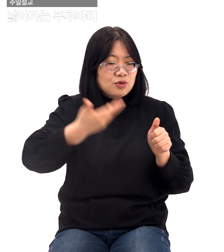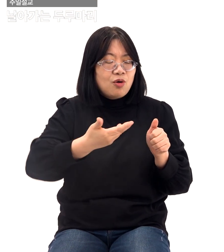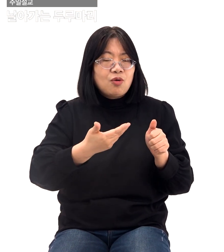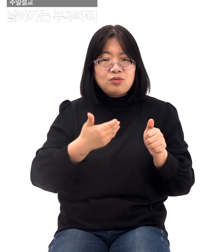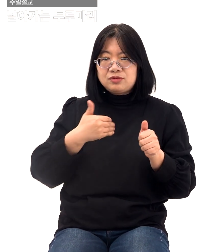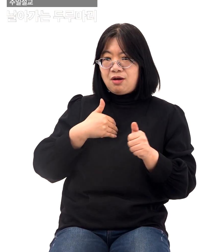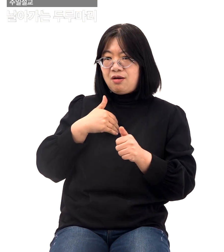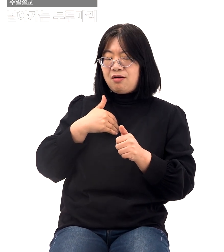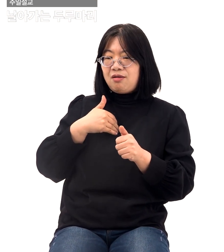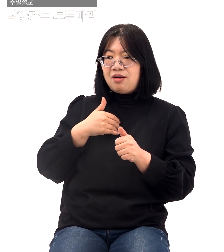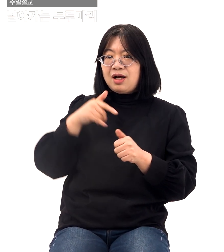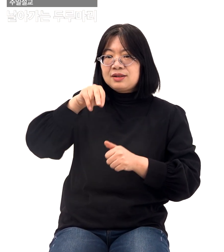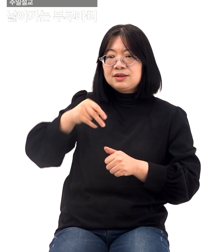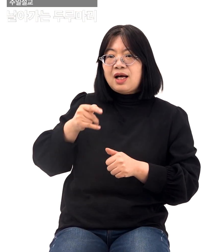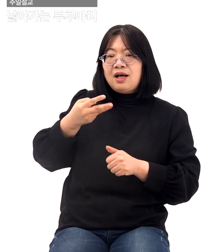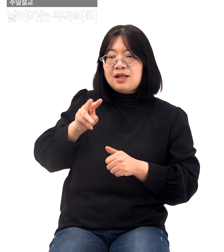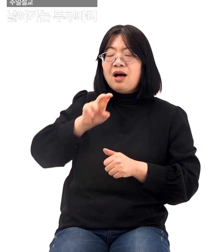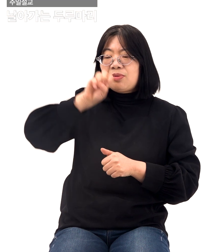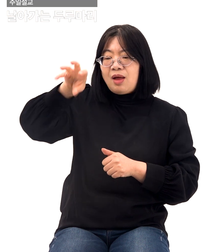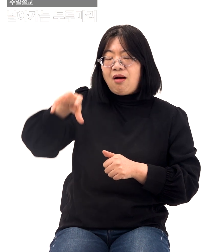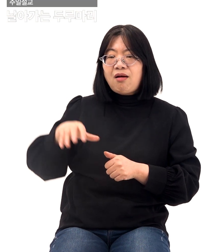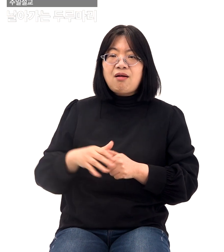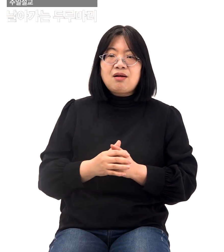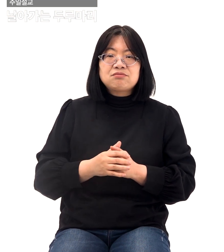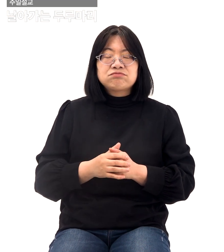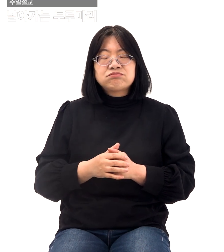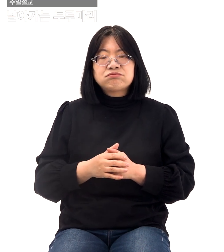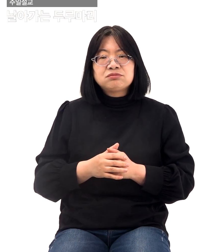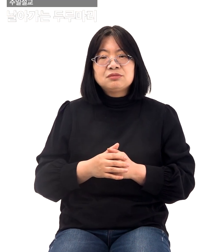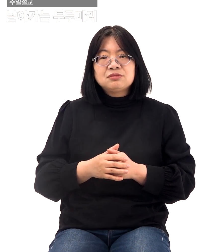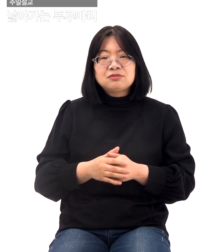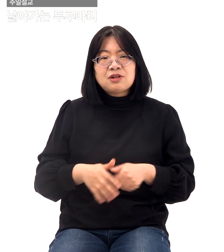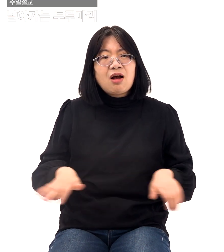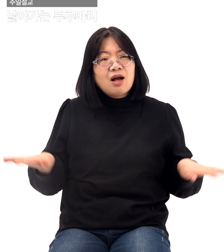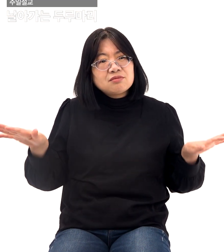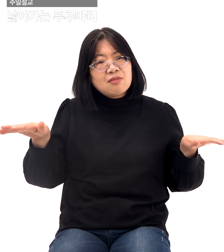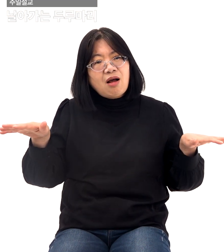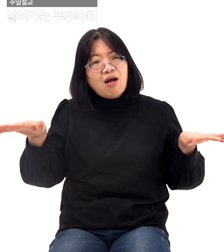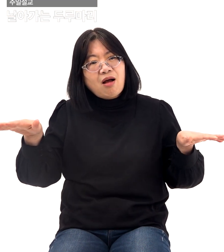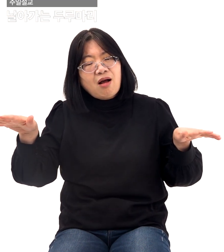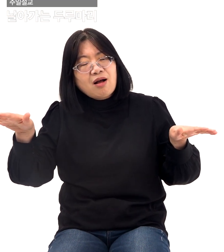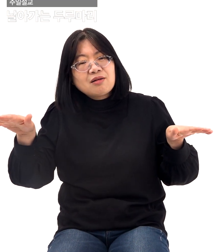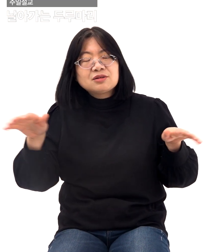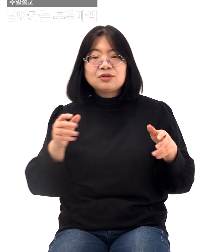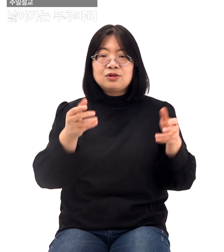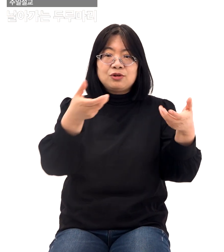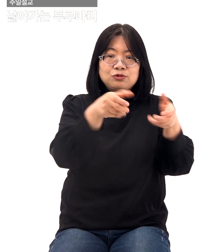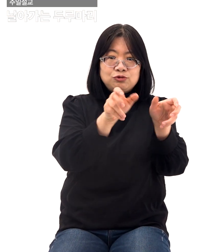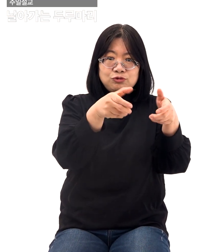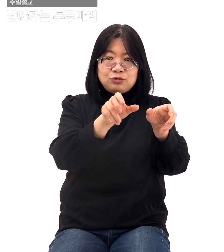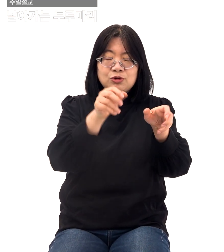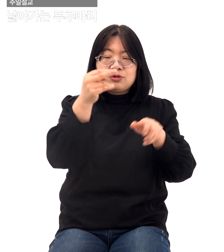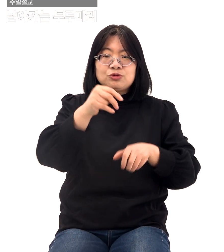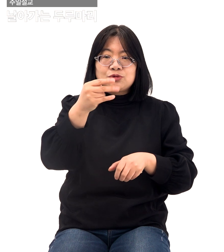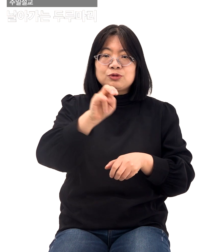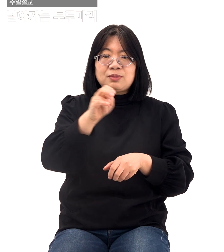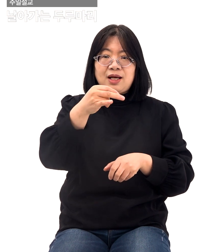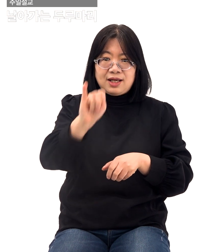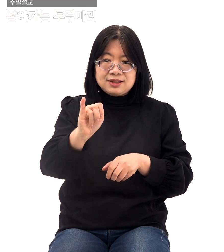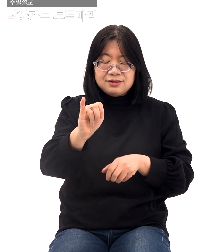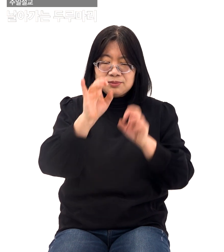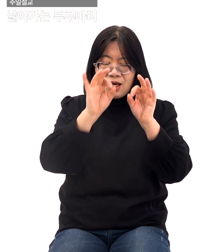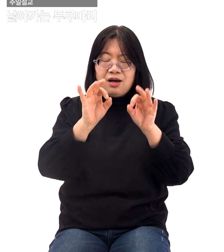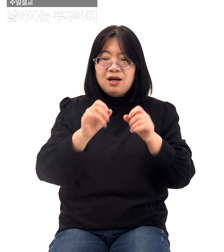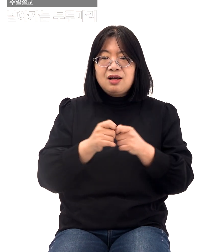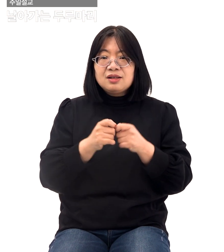내가 대답하되 날아가는 두루마리를 보나이다. 근데 그 길이가